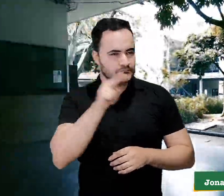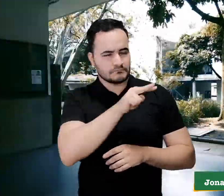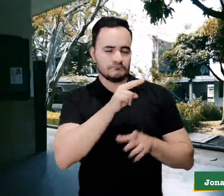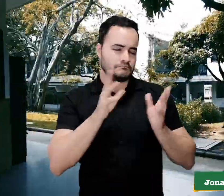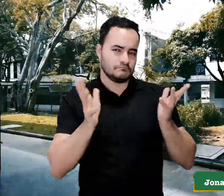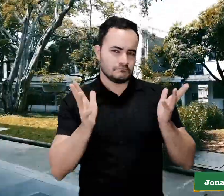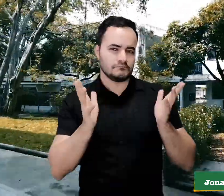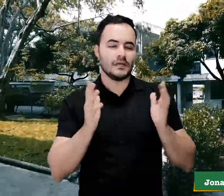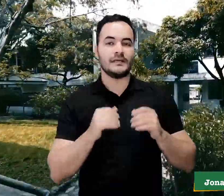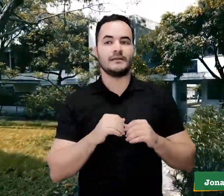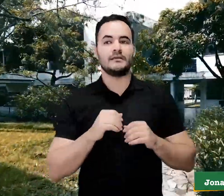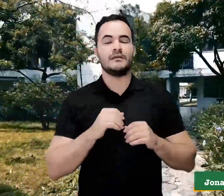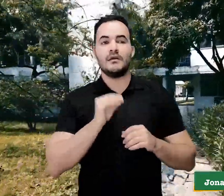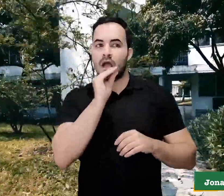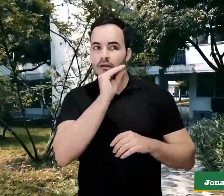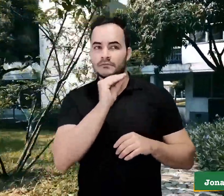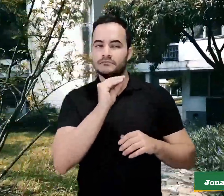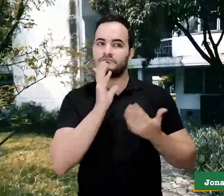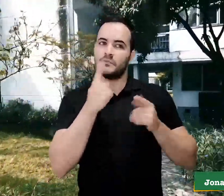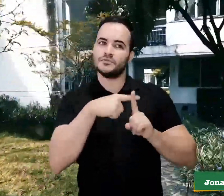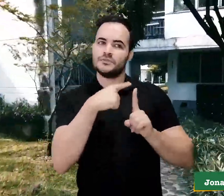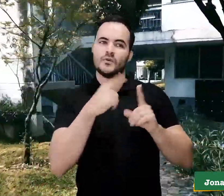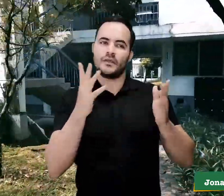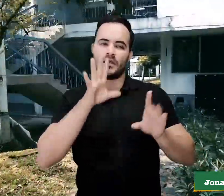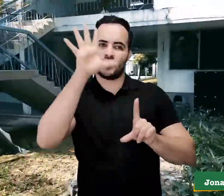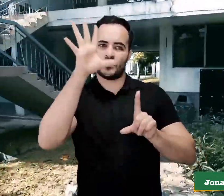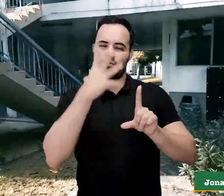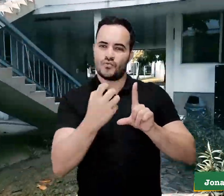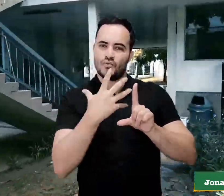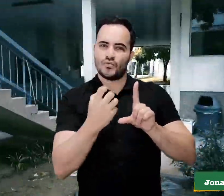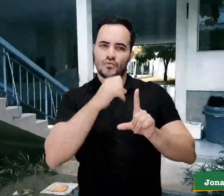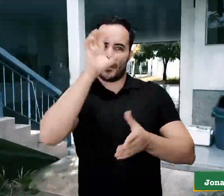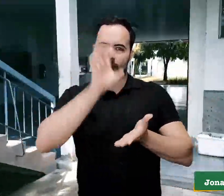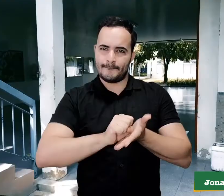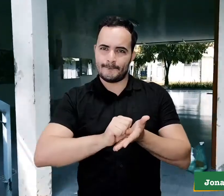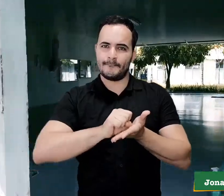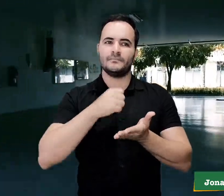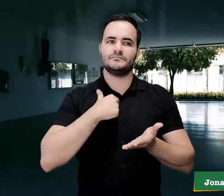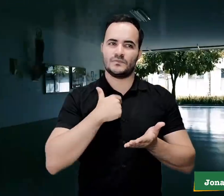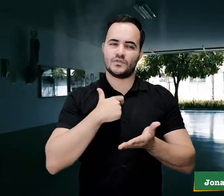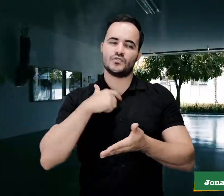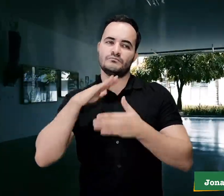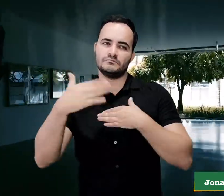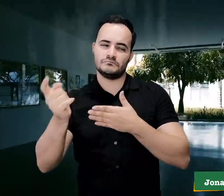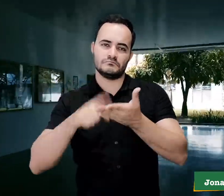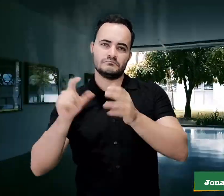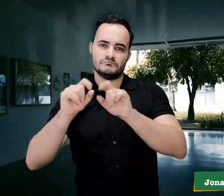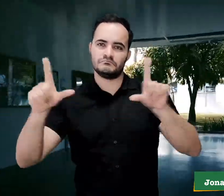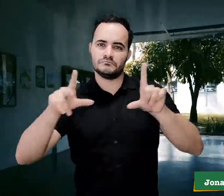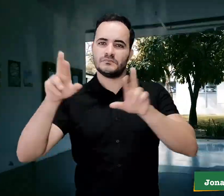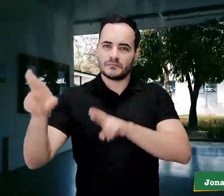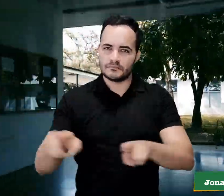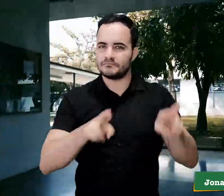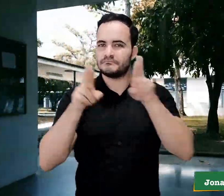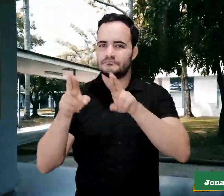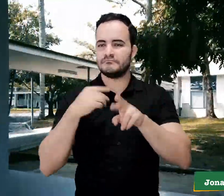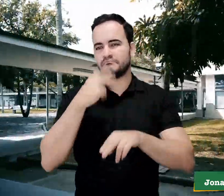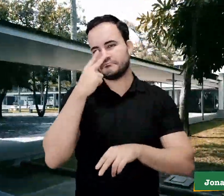tiene una ventaja y es que las clases quedan grabadas. Y al estar grabadas puede repetir sus clases